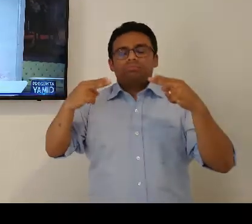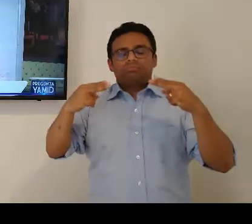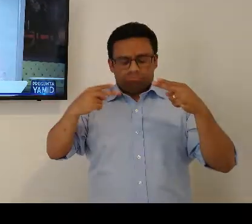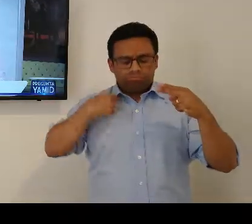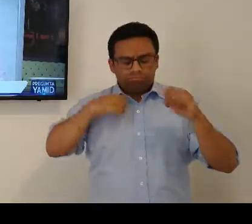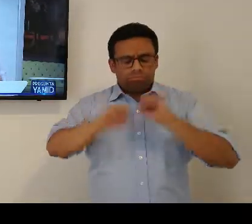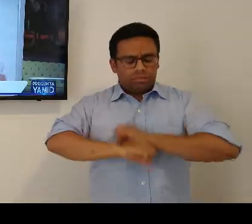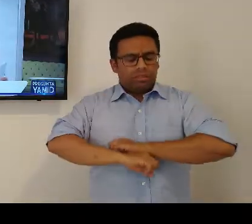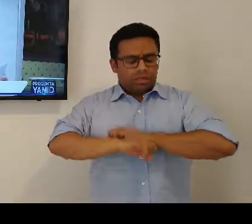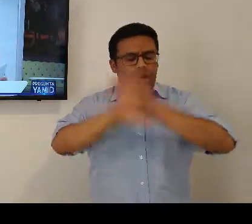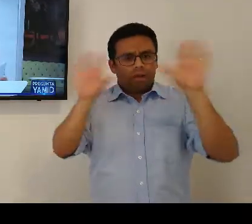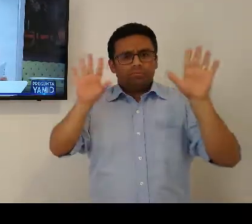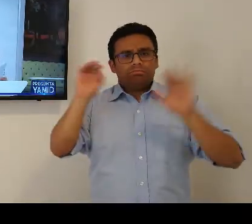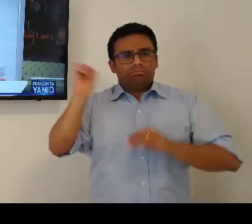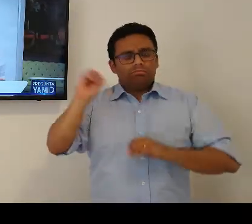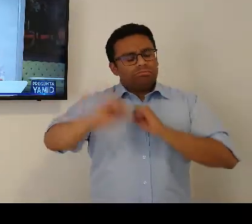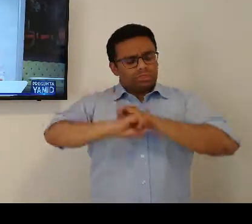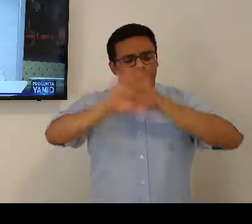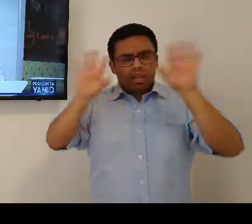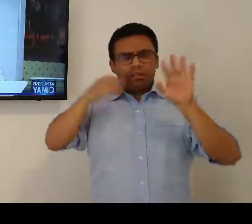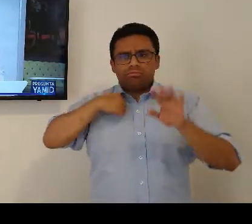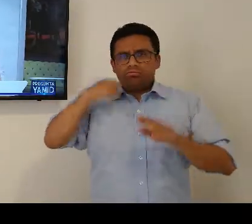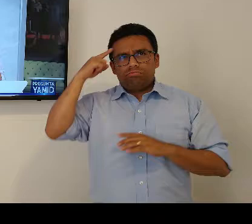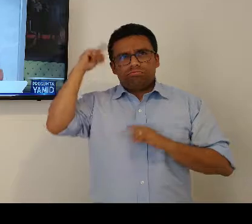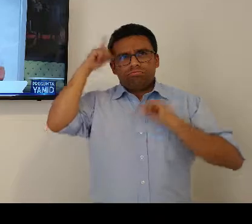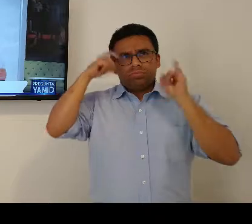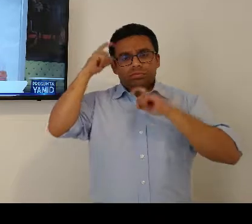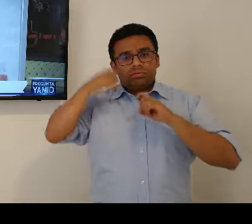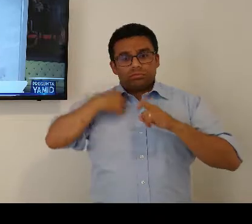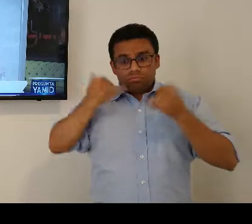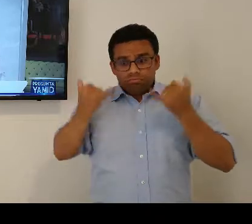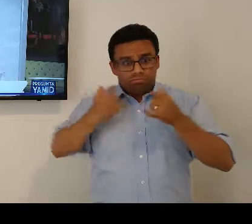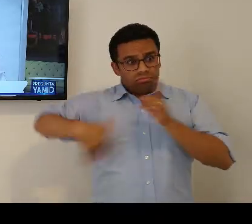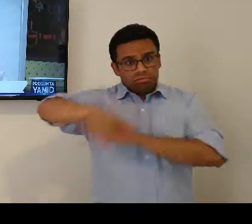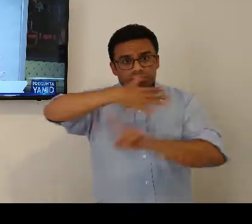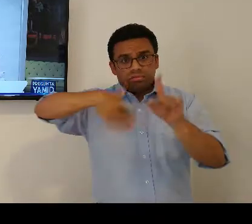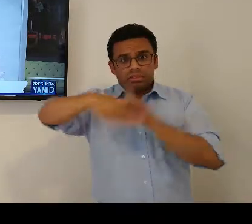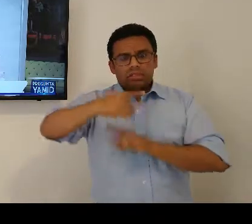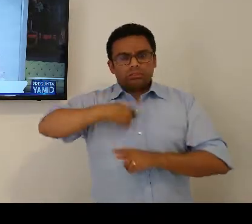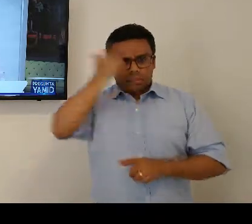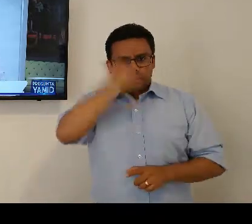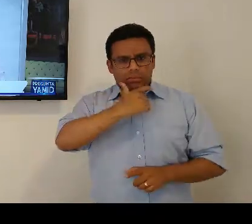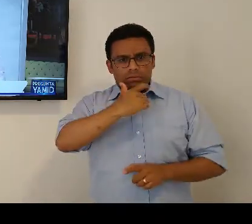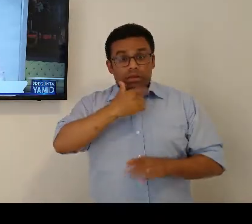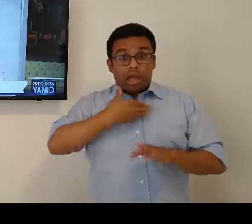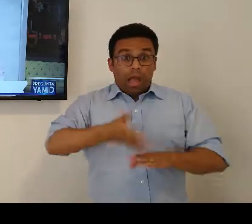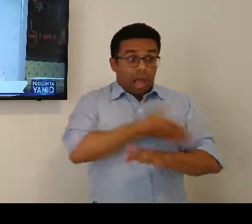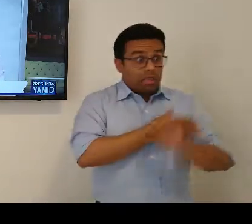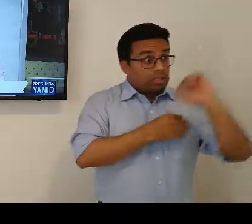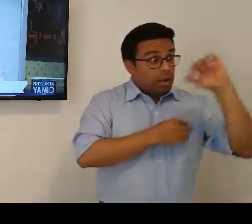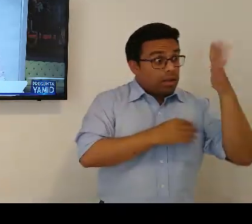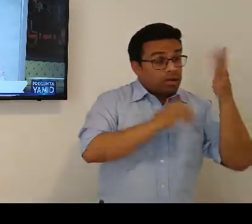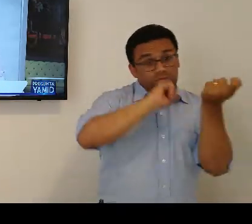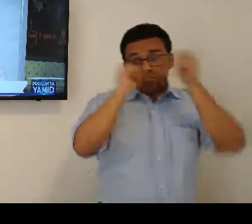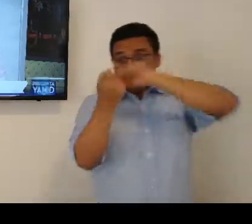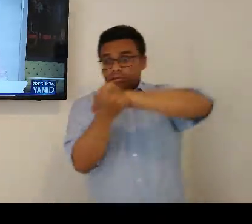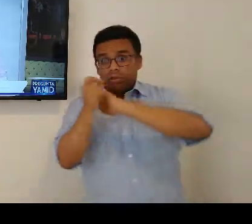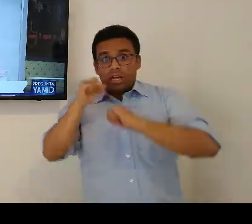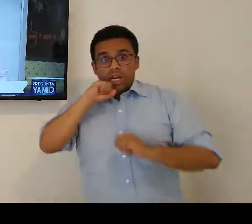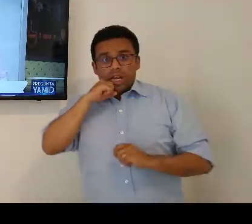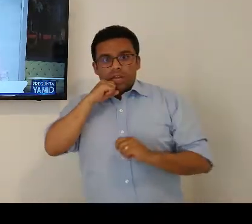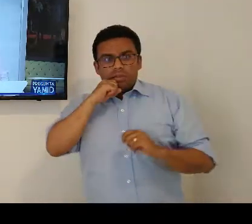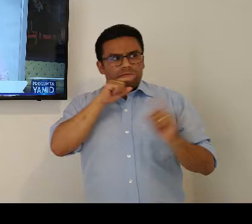lo he considerado, Yamid. Aquí tenemos que tomarnos esto muy en serio. Y cuando pasamos de un nivel de alerta, hasta ahora hemos estado en el